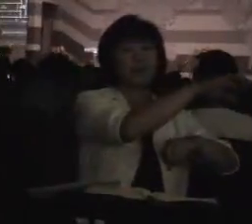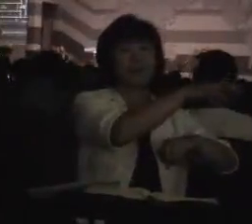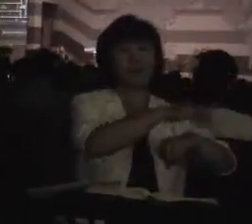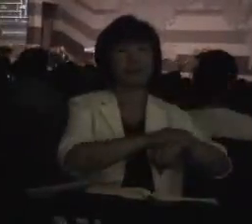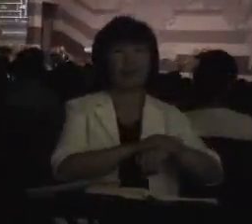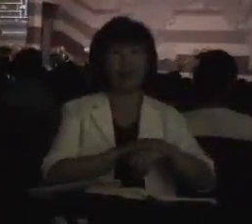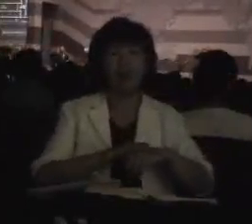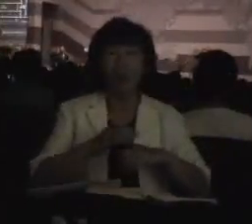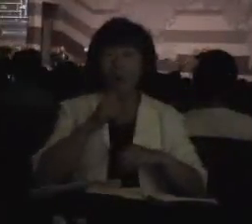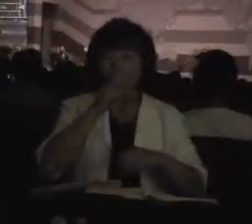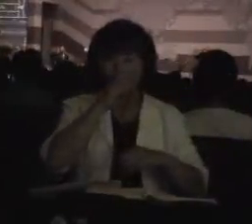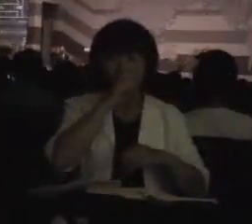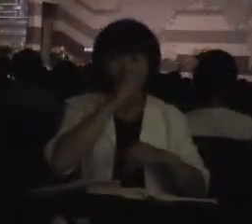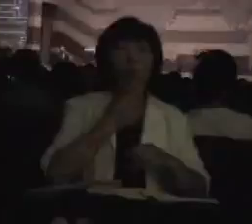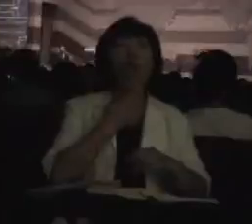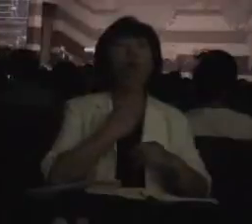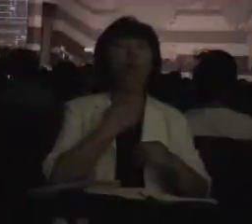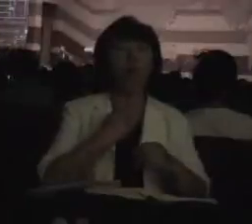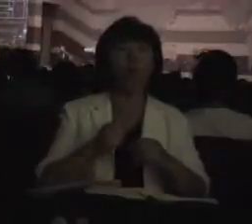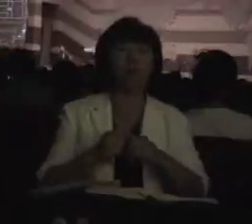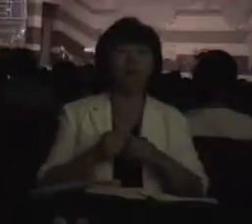빌딩입니다.